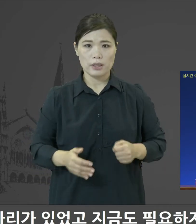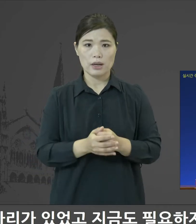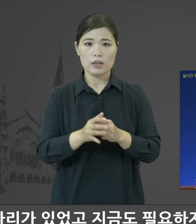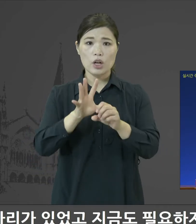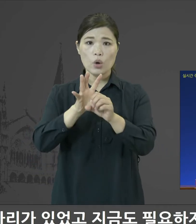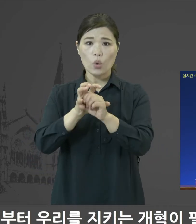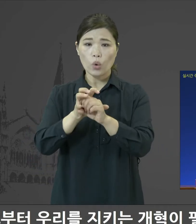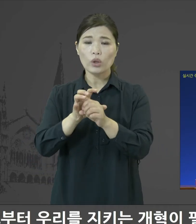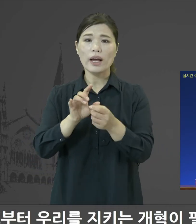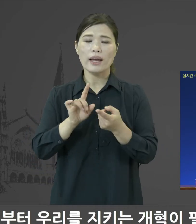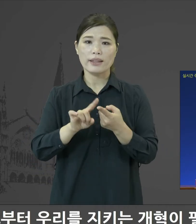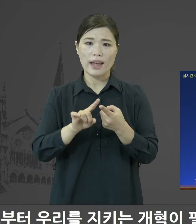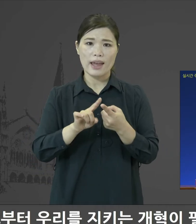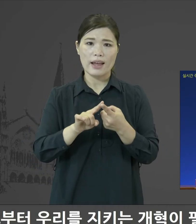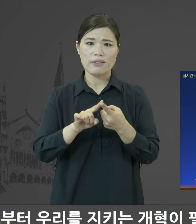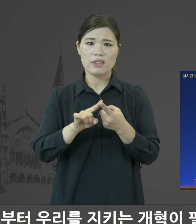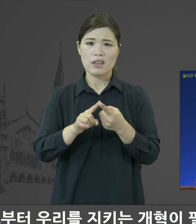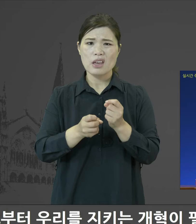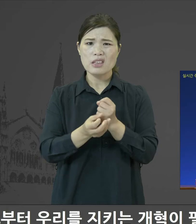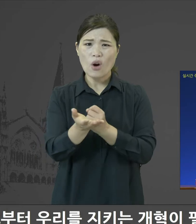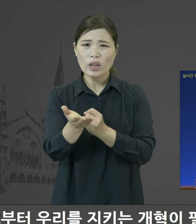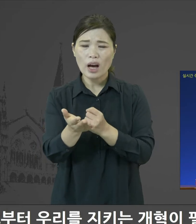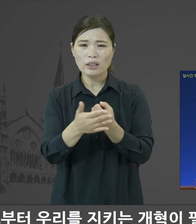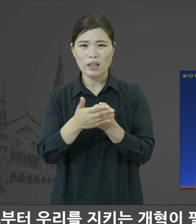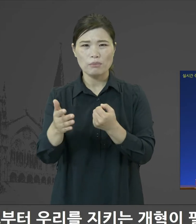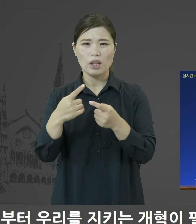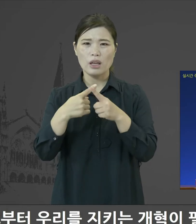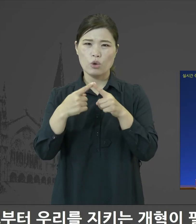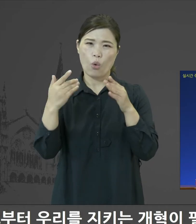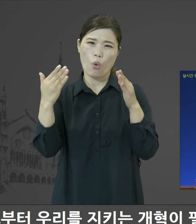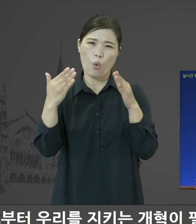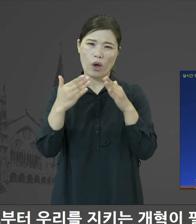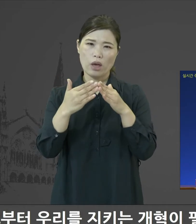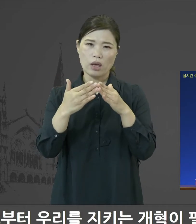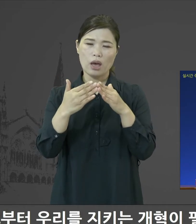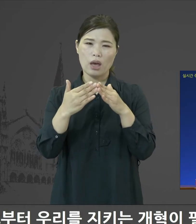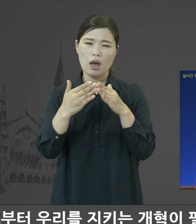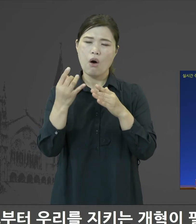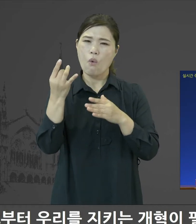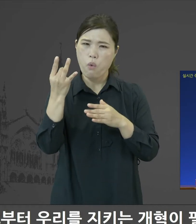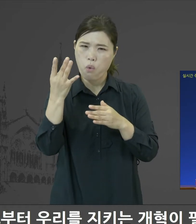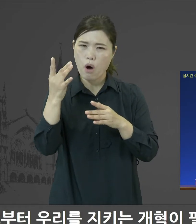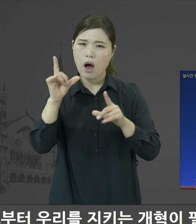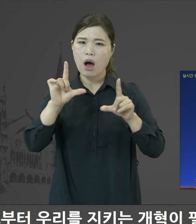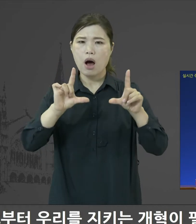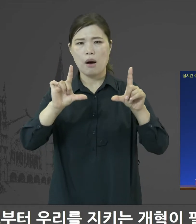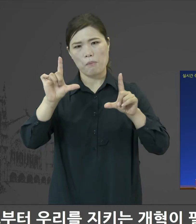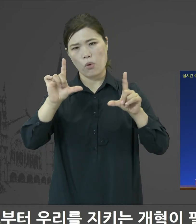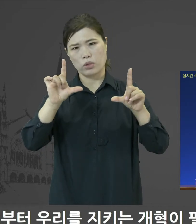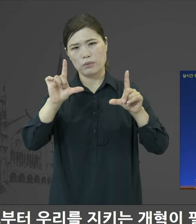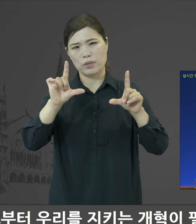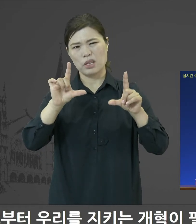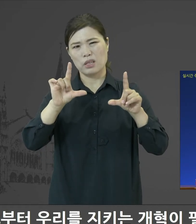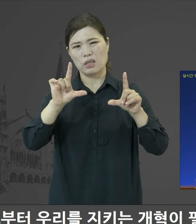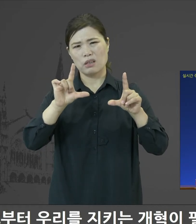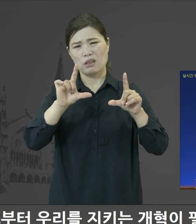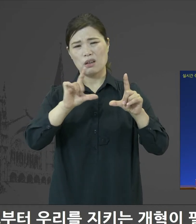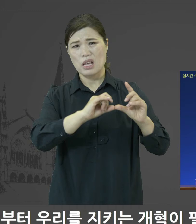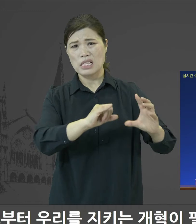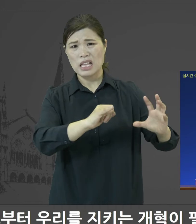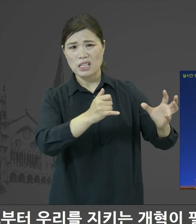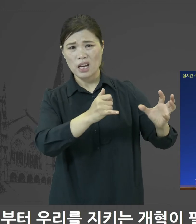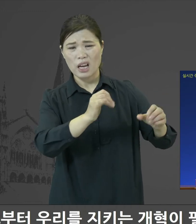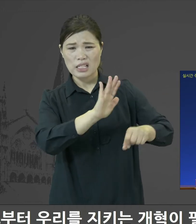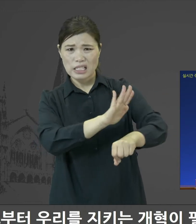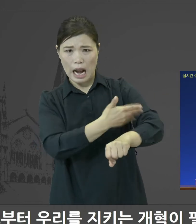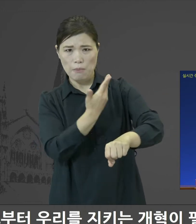코로나19의 이런 영향력 때문에 교회의 이 본질적인 모습이 세상 앞에 잘못 비춰진 그런